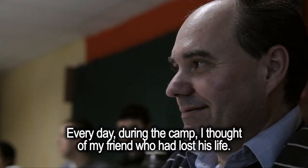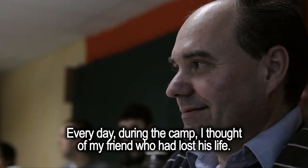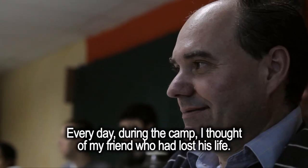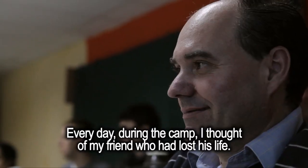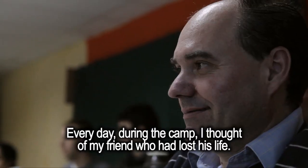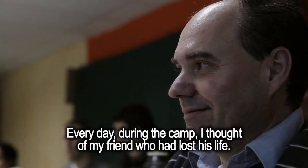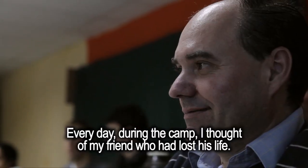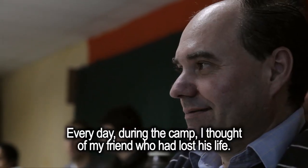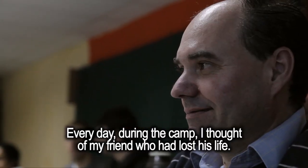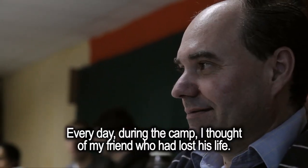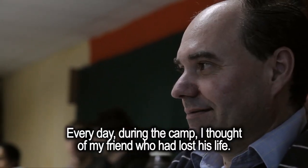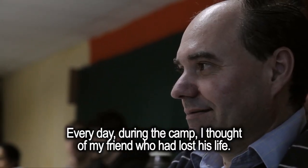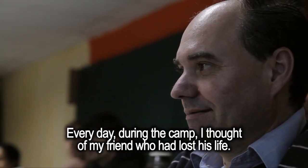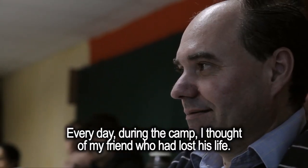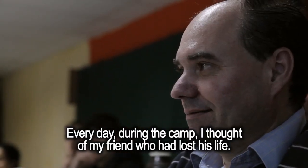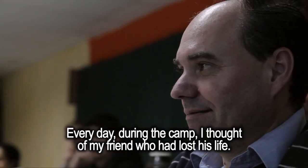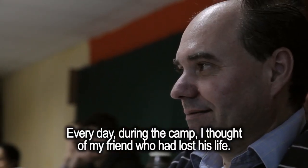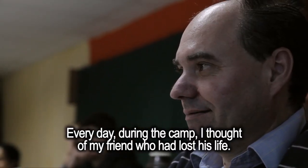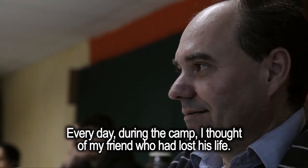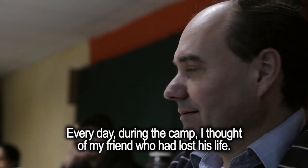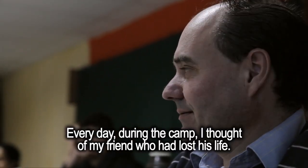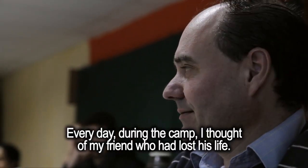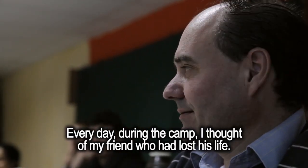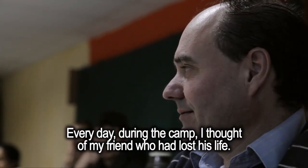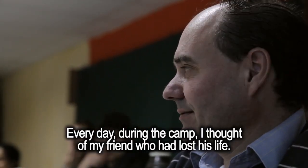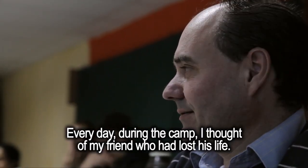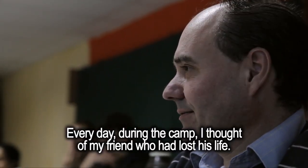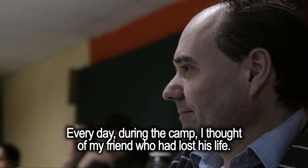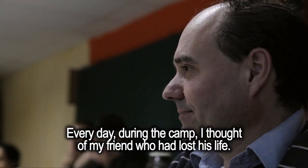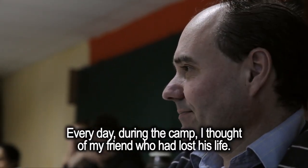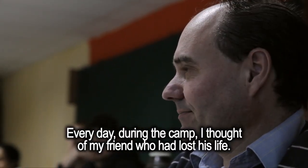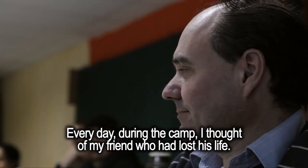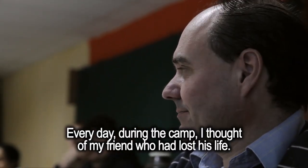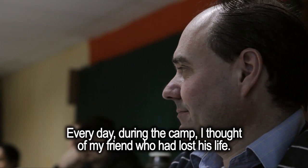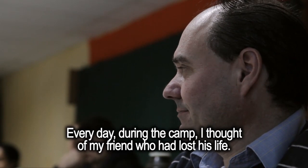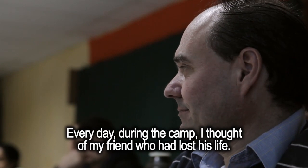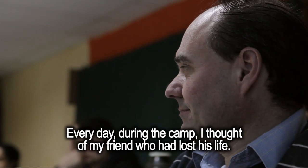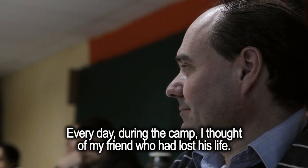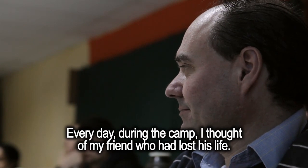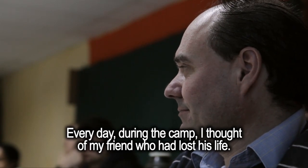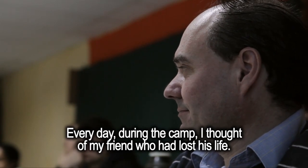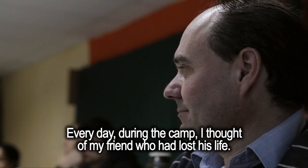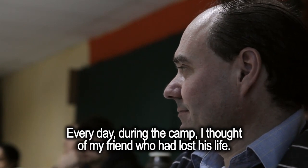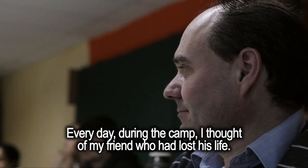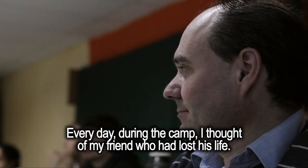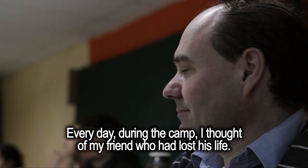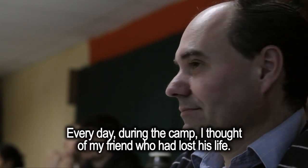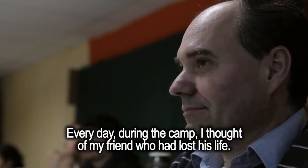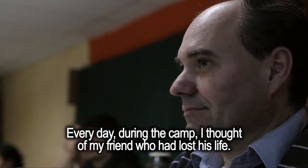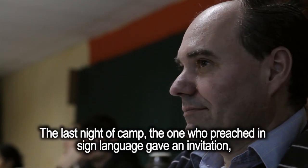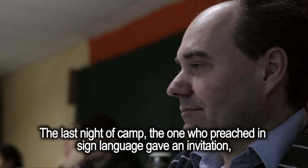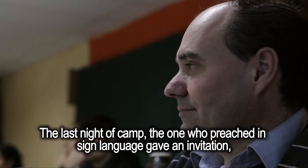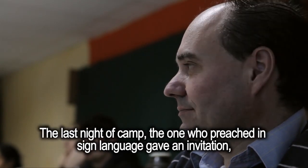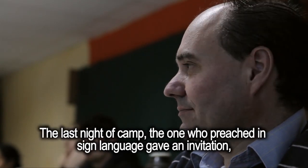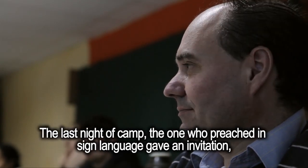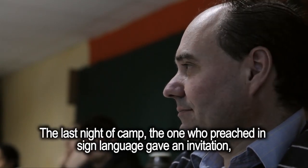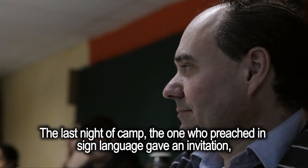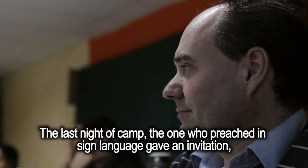Todos los días durante ese campamento pensaba en mi amigo que había perdido su vida. La última noche